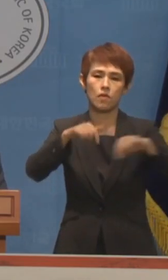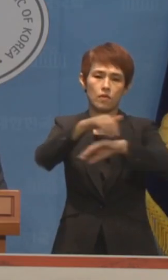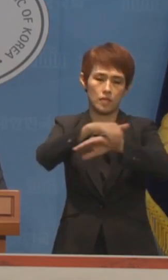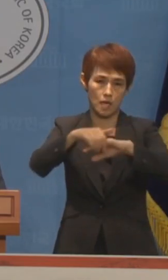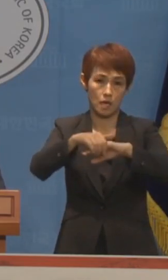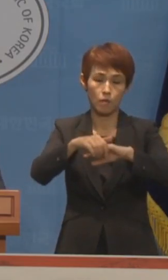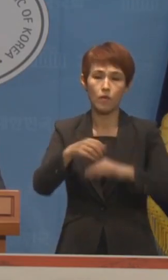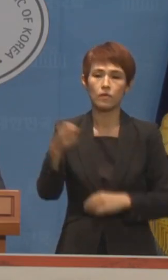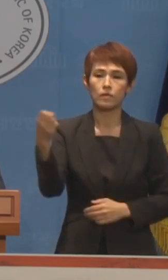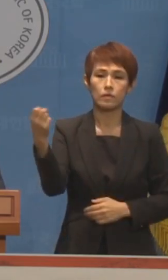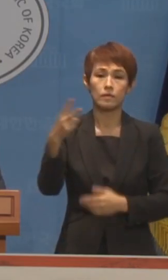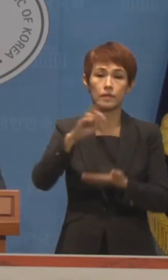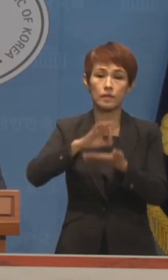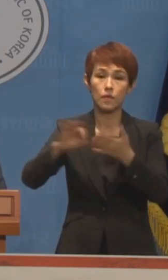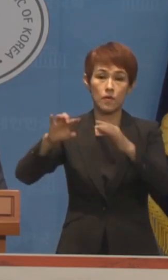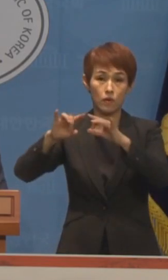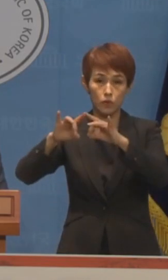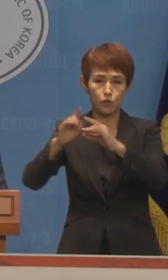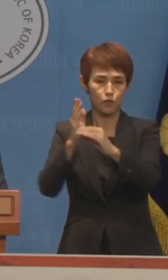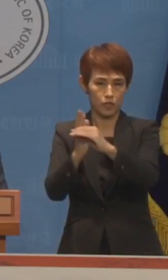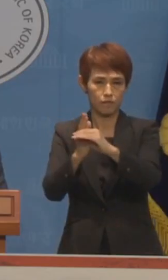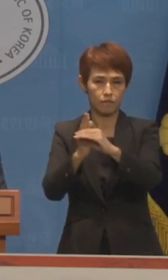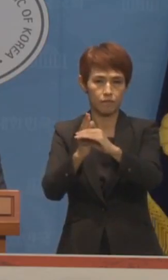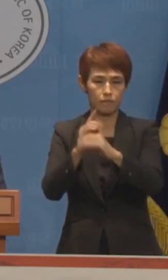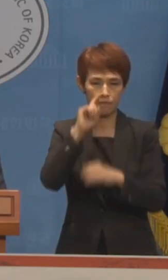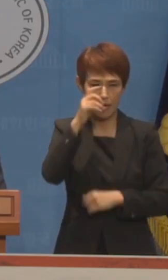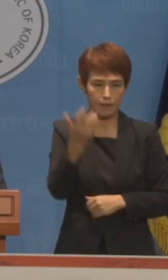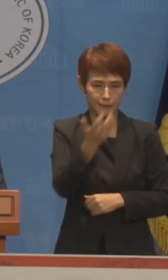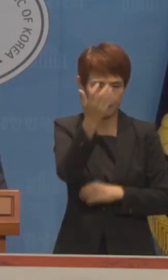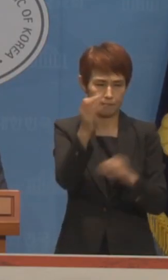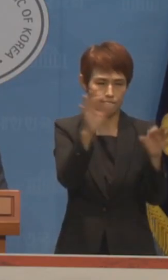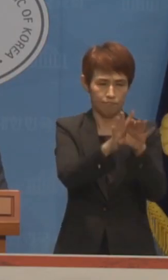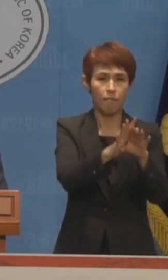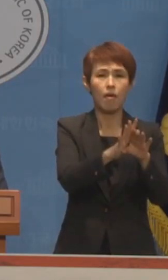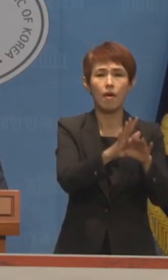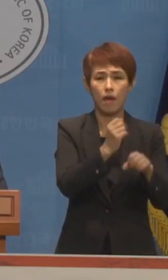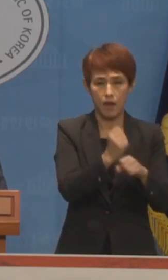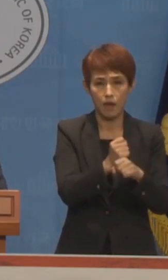중심 또 조기의 탈석탄화 또 원전의